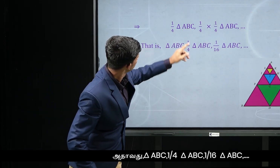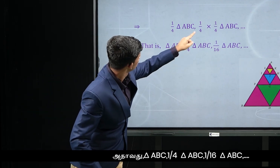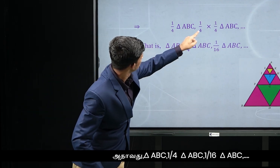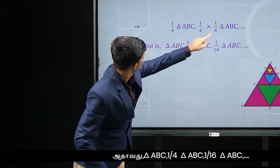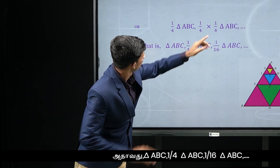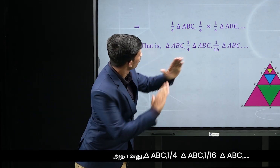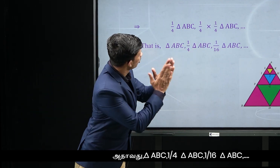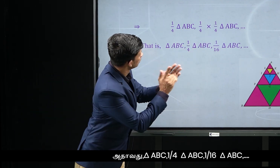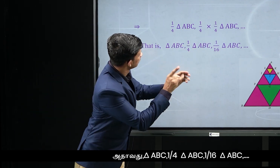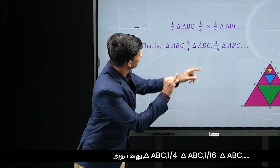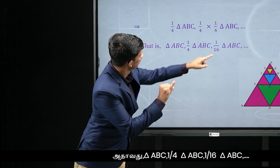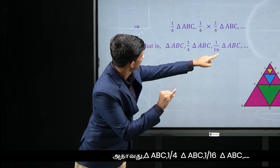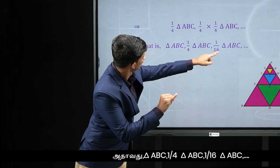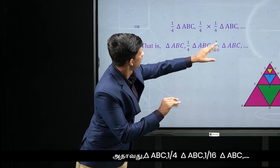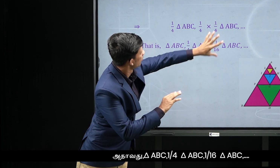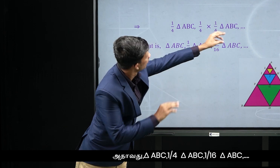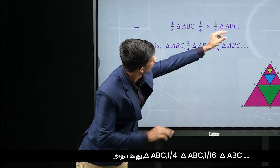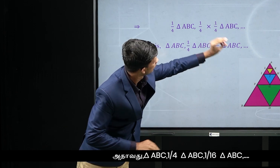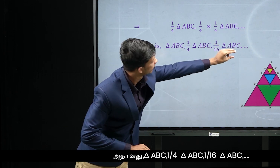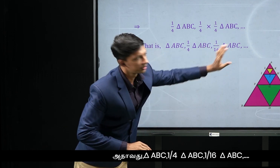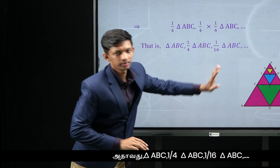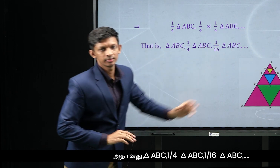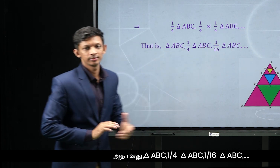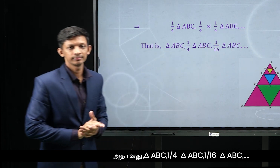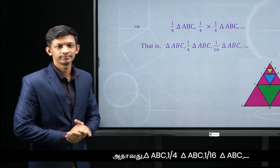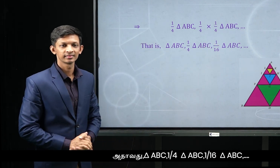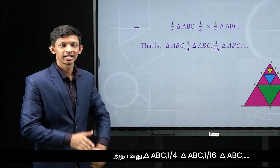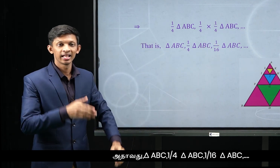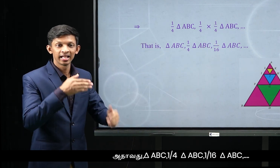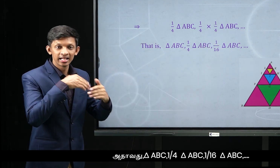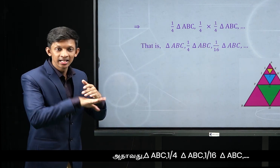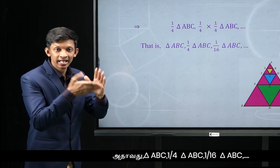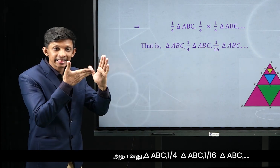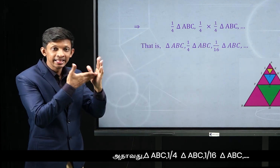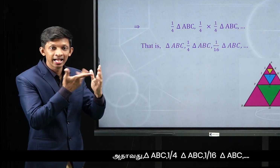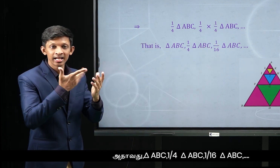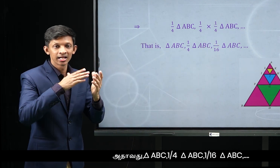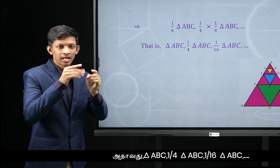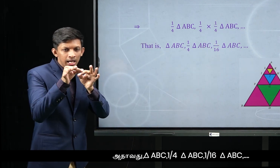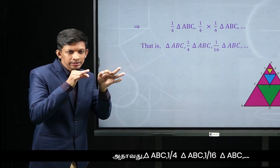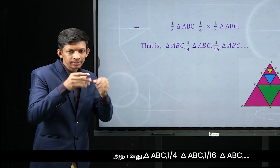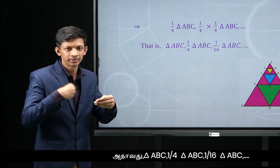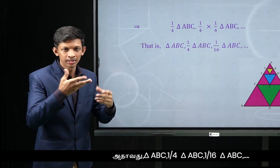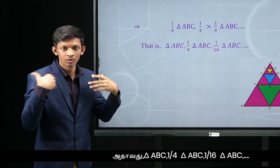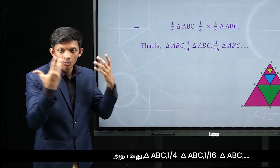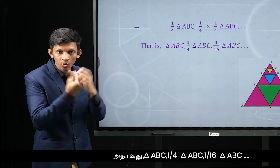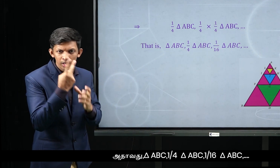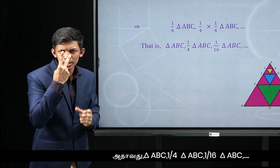ABC 1/4 முக்கோணம் ABC 1/16 முக்கோணம்